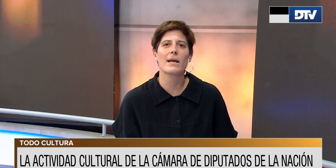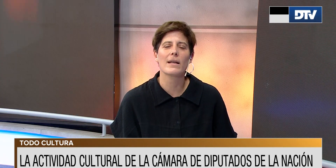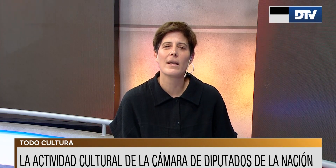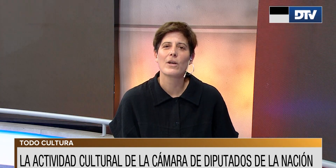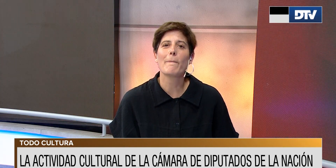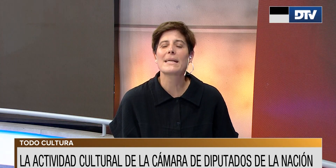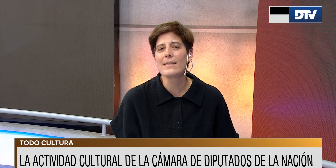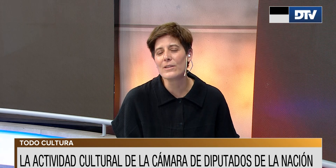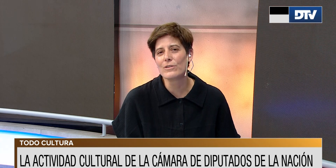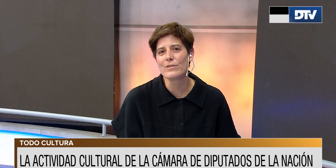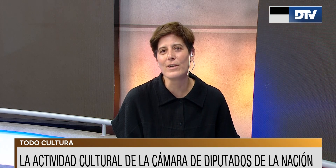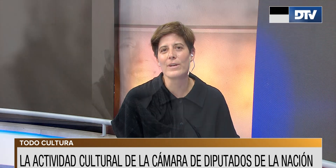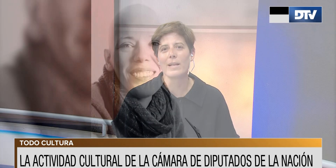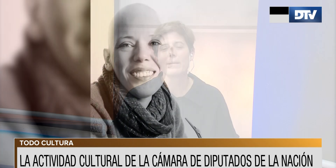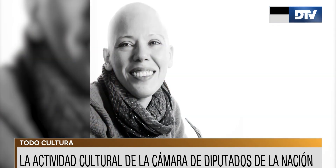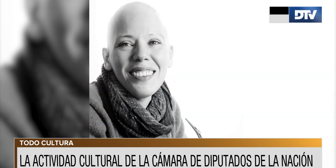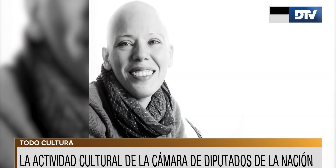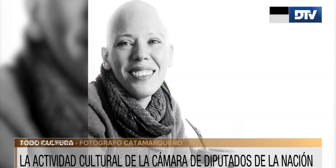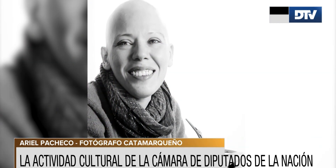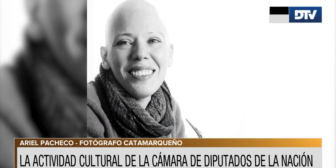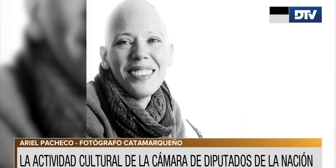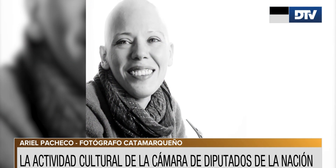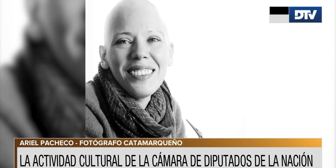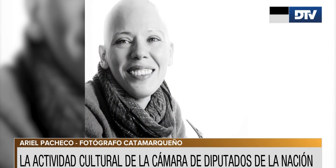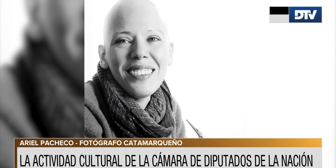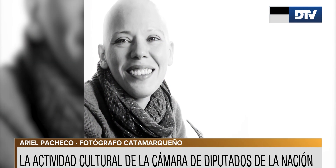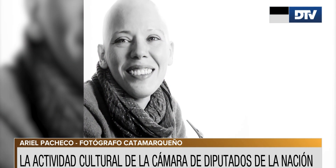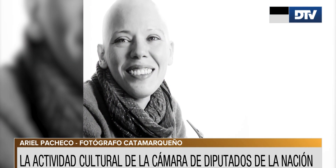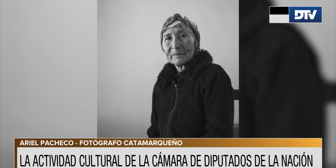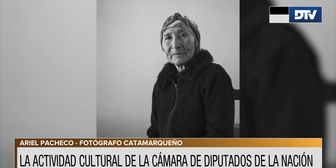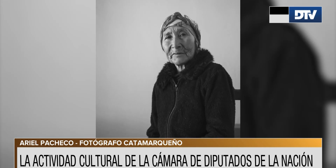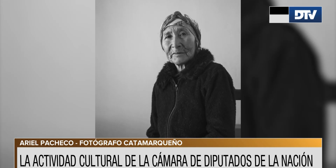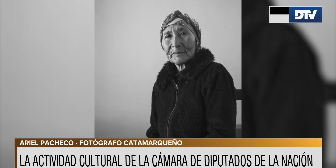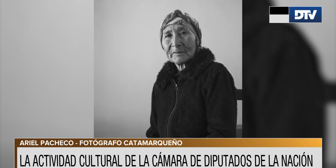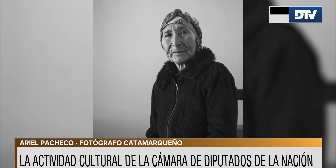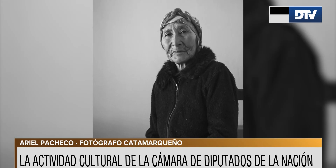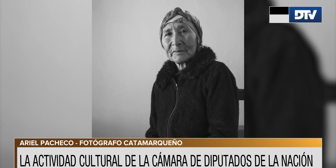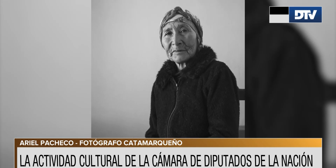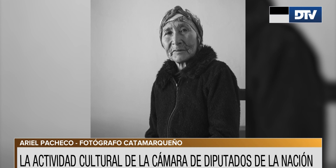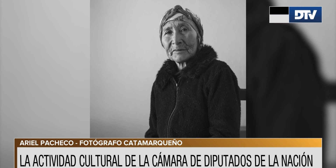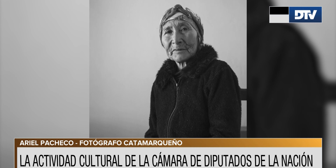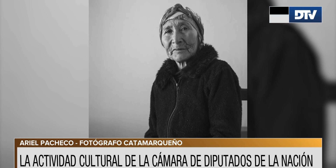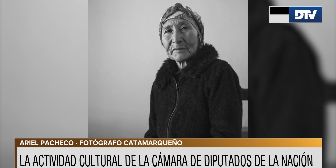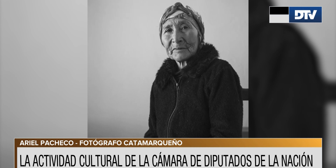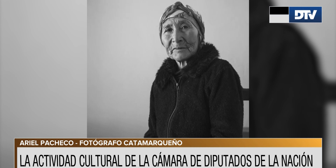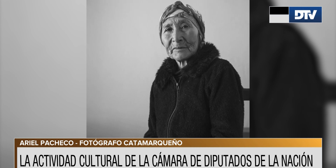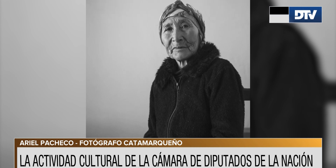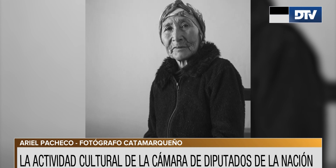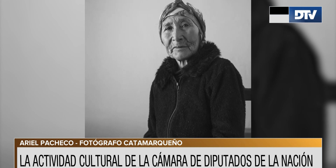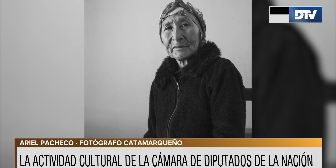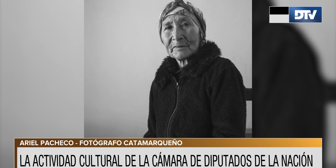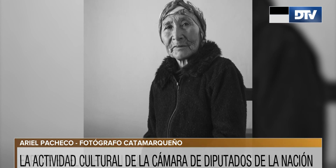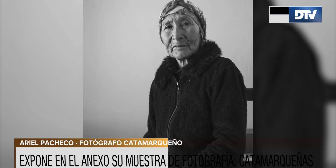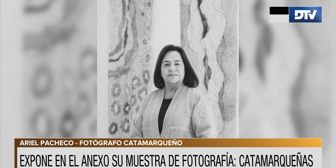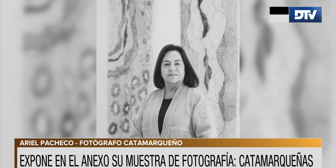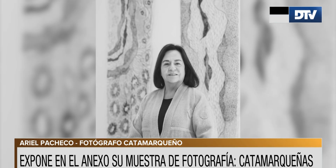vamos a estar conversando entonces con Ariel Pacheco, que es fotógrafo y está justamente exponiendo ahora en la Cámara de